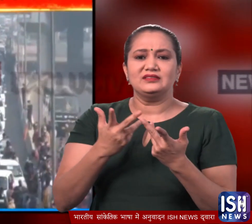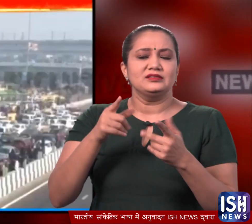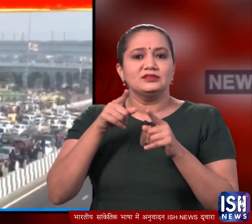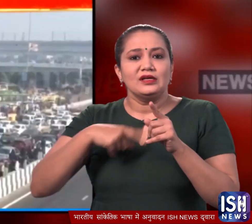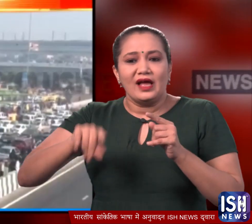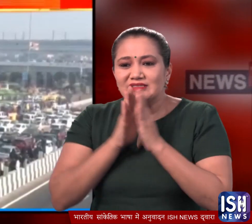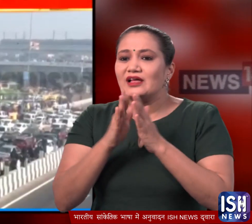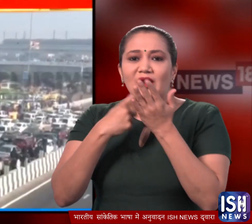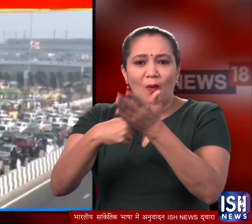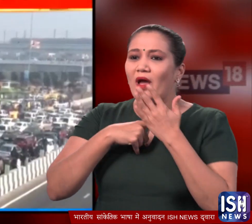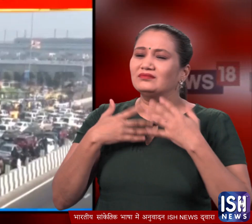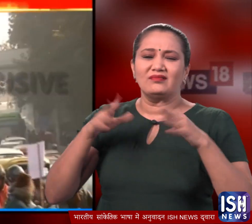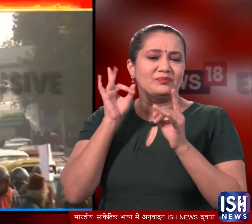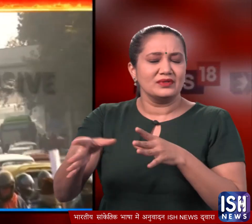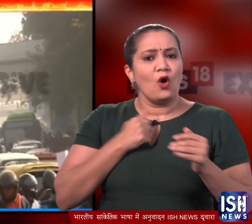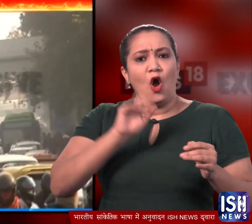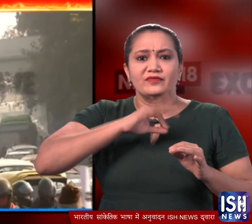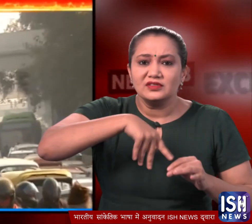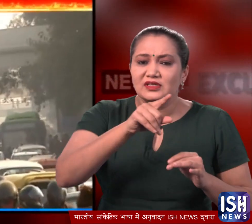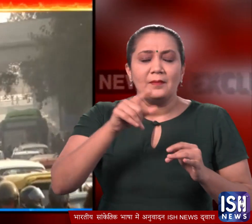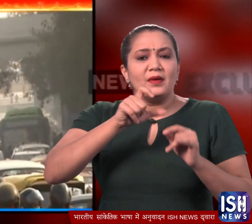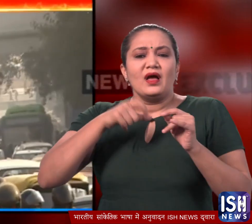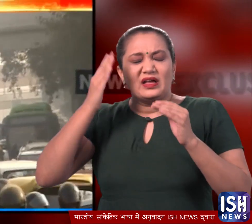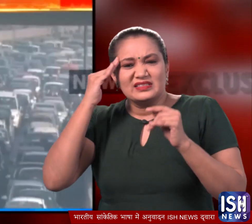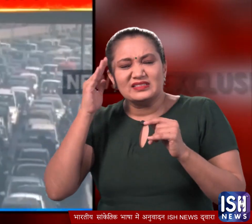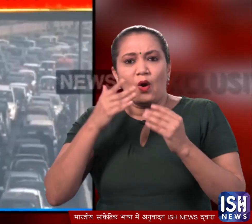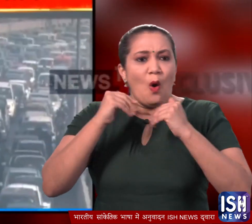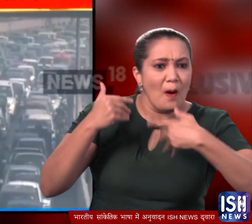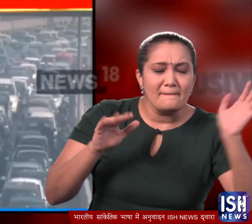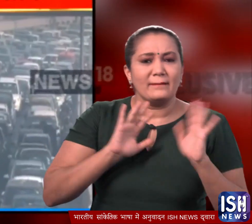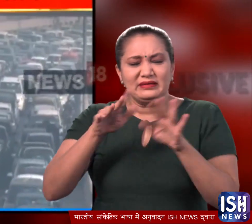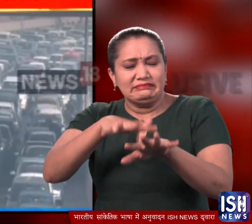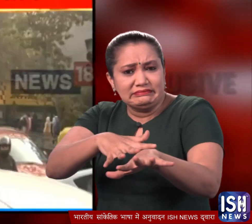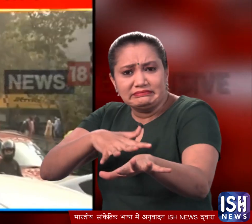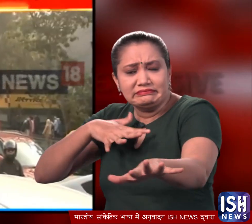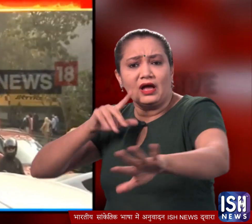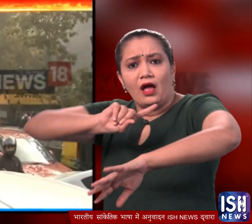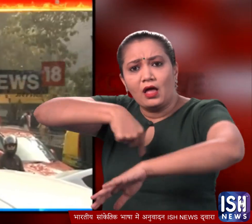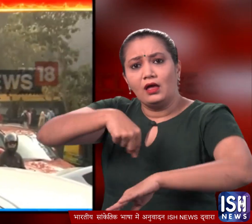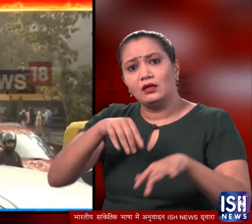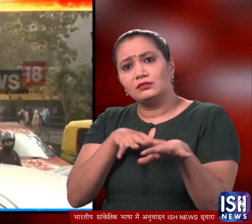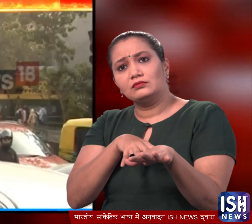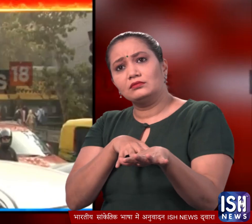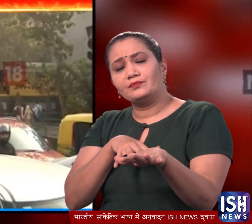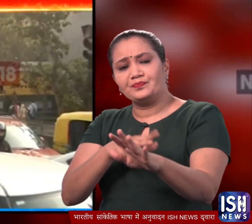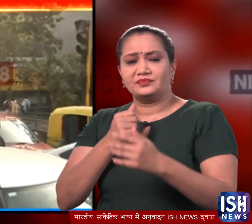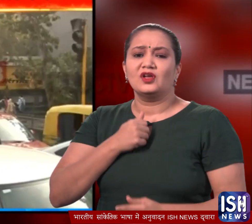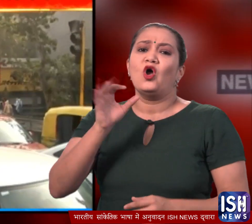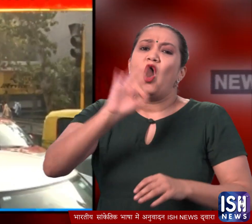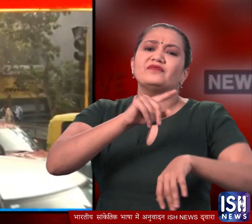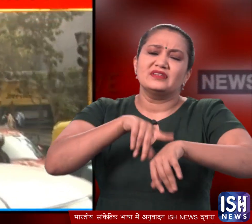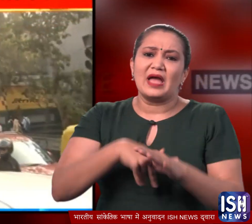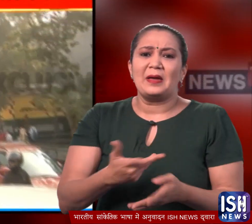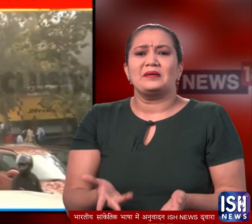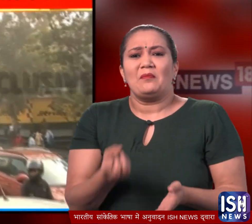नहीं आया। लोग घर नहीं लौटे और दिल्ली के अलग अलग इलाकों में लगे लंबे जैम में घंटों फंसे रहे। ये ऑफिस आवर है, पीक टाइम है